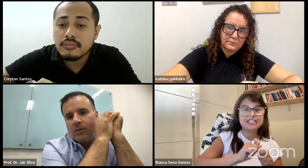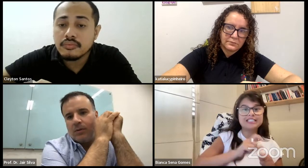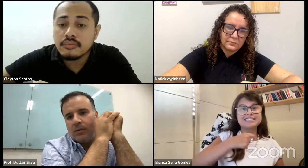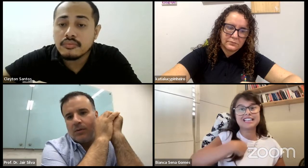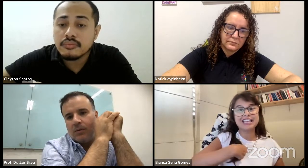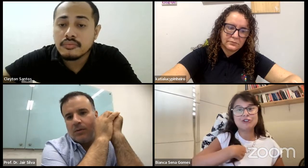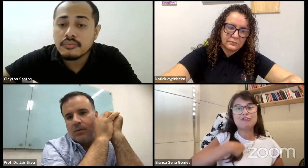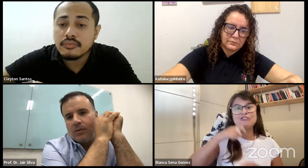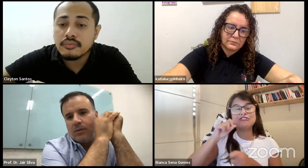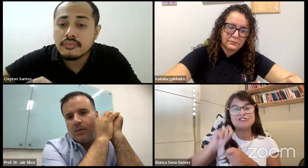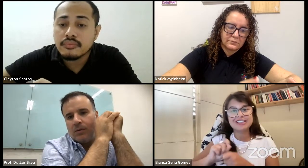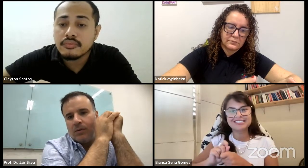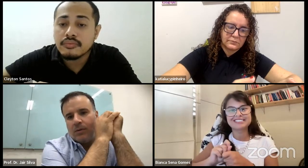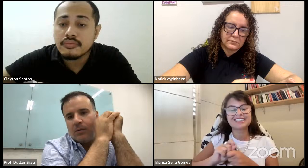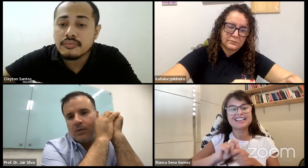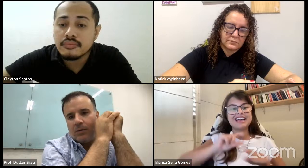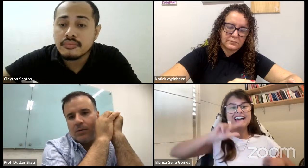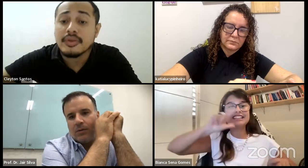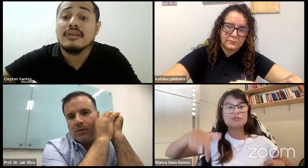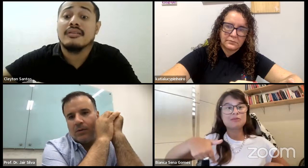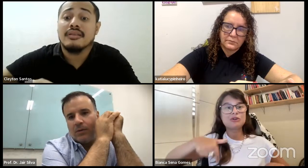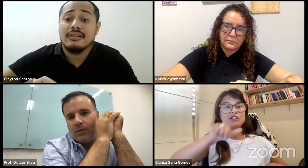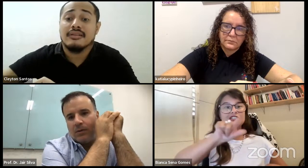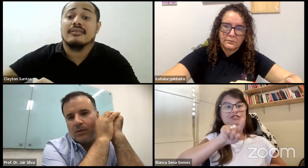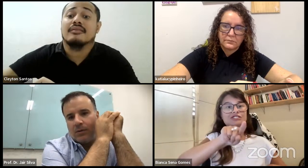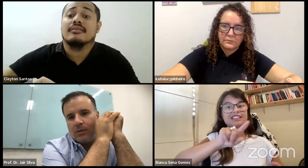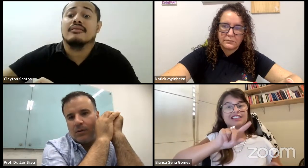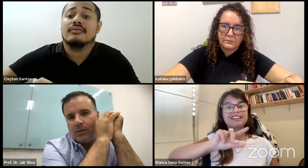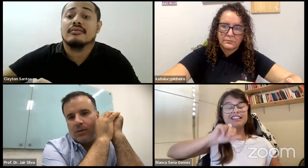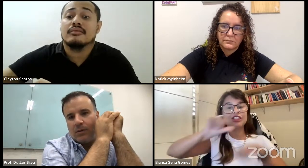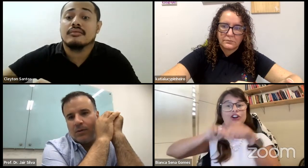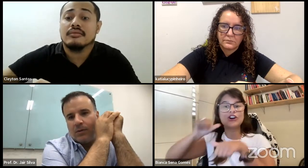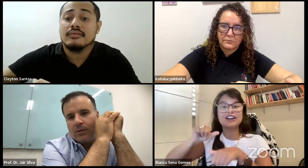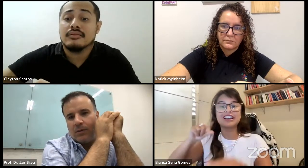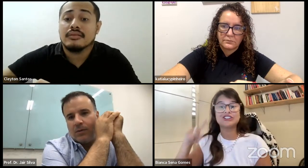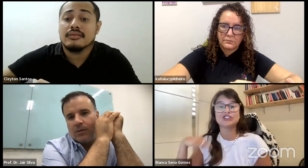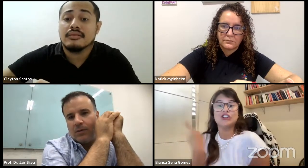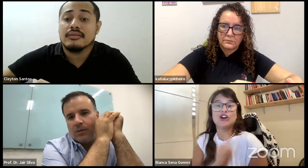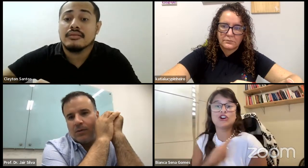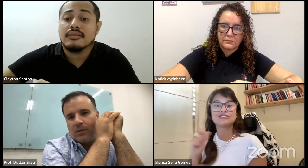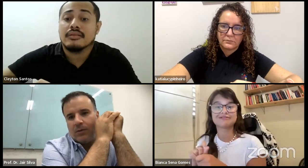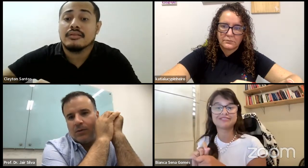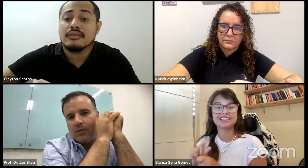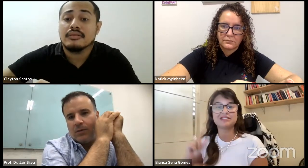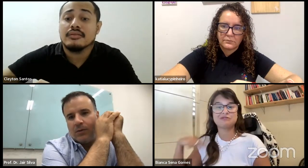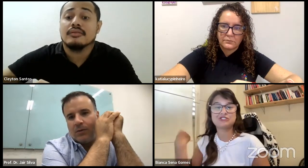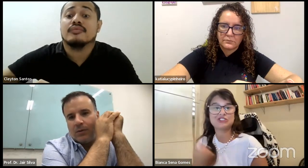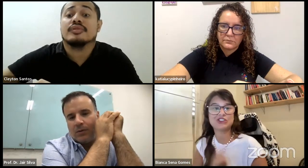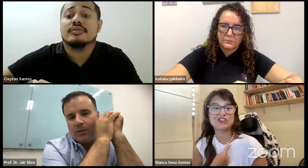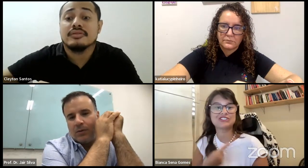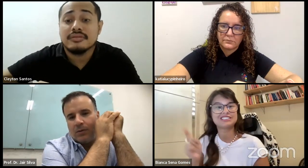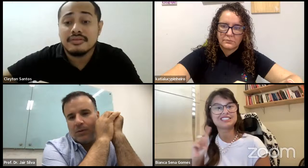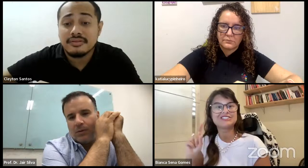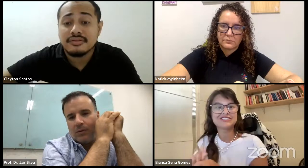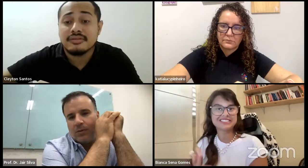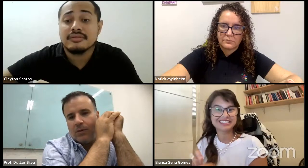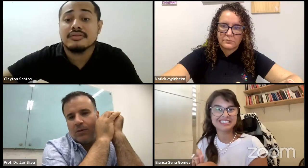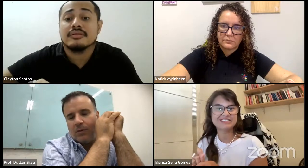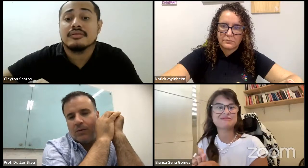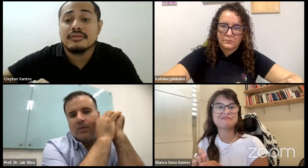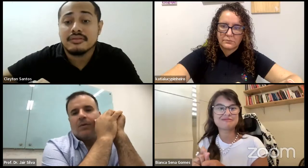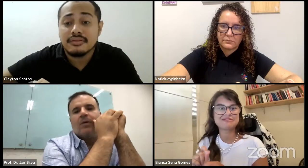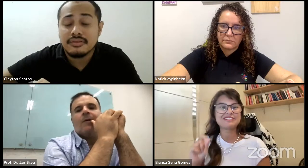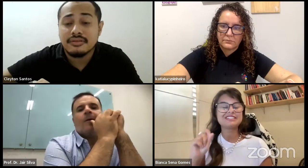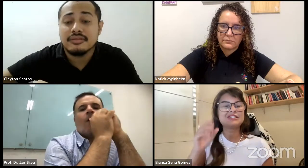no texto em português, né? Você fala eu fiz, eu coloquei, eu. Então, assim, eu queria que você